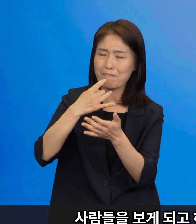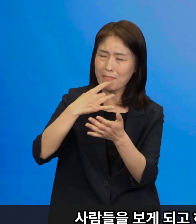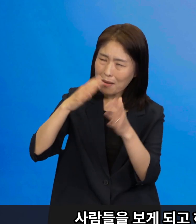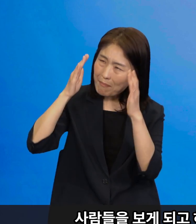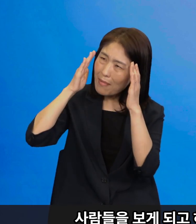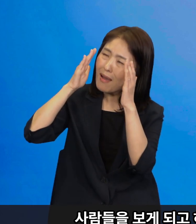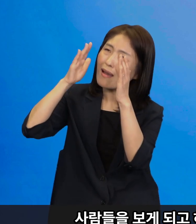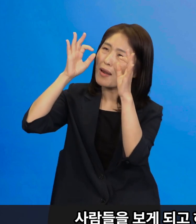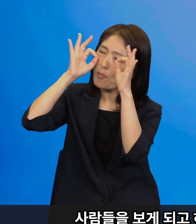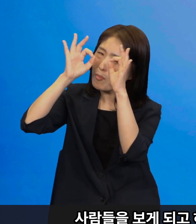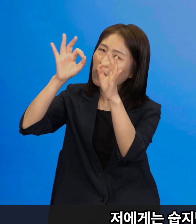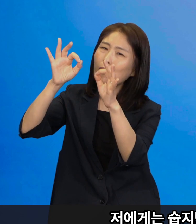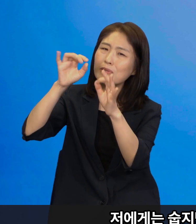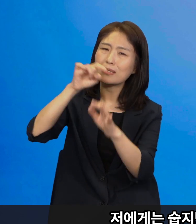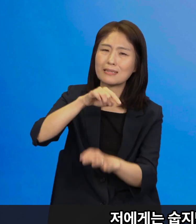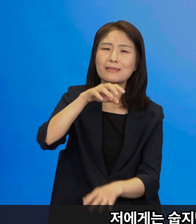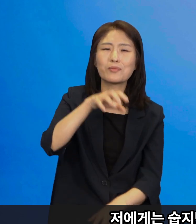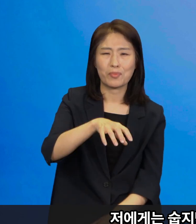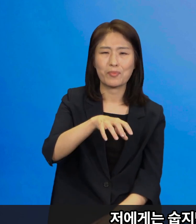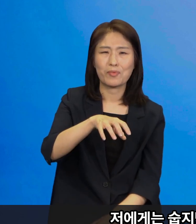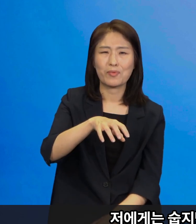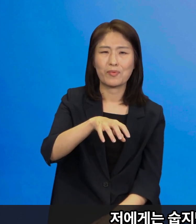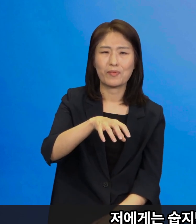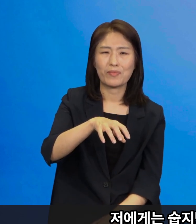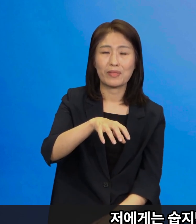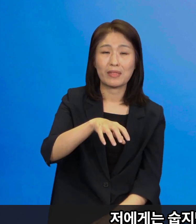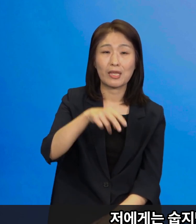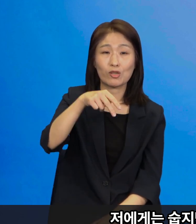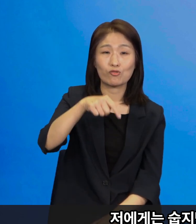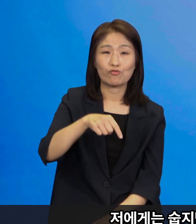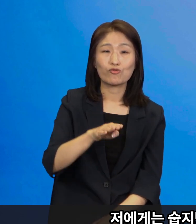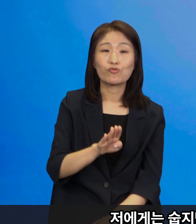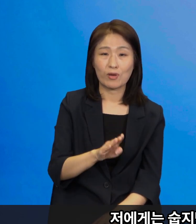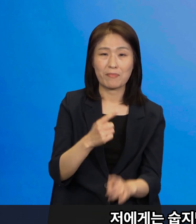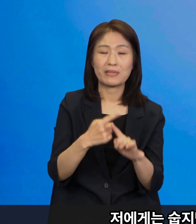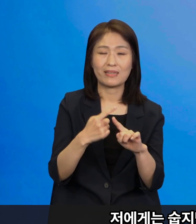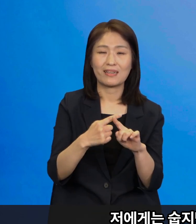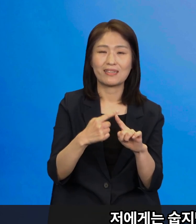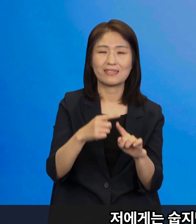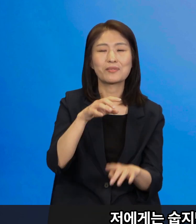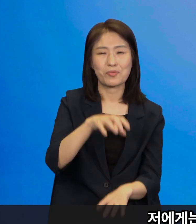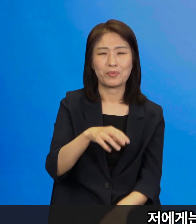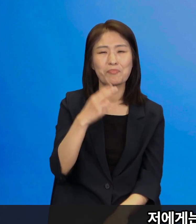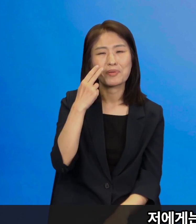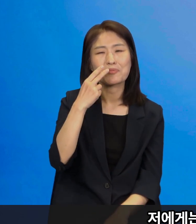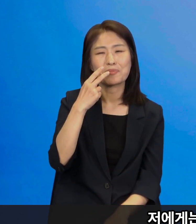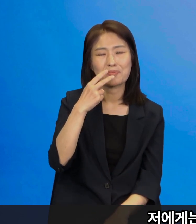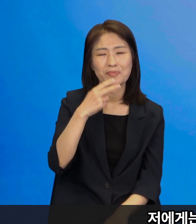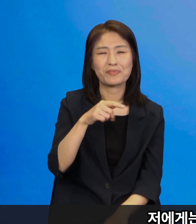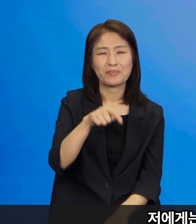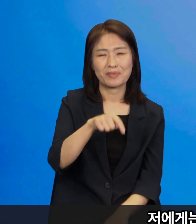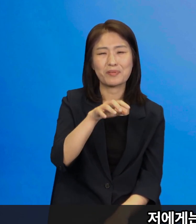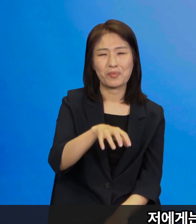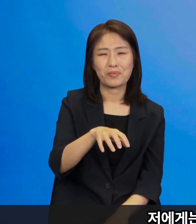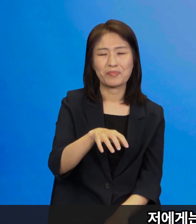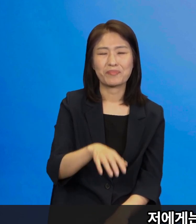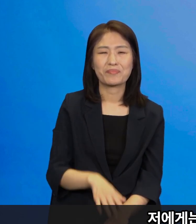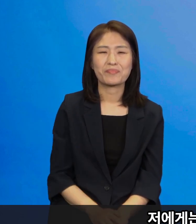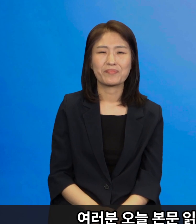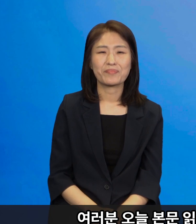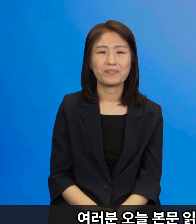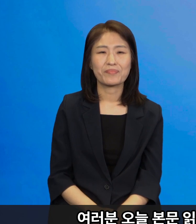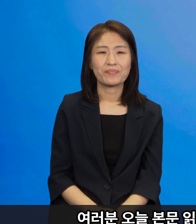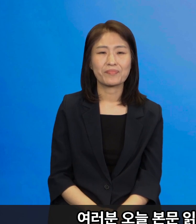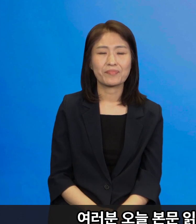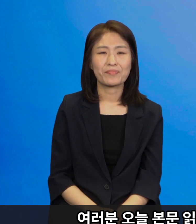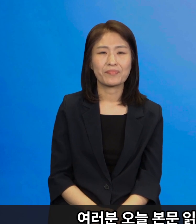곳이었습니다. 저에게는 숲지방과 같은 곳이에요. 숲지방. 저에게는 너무 귀한 곳입니다.